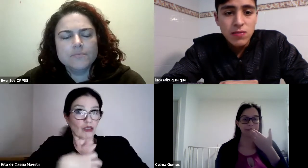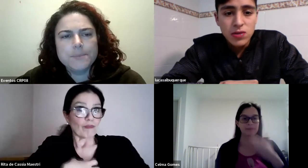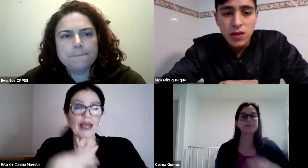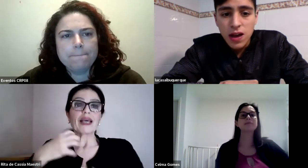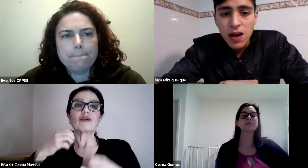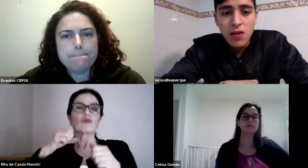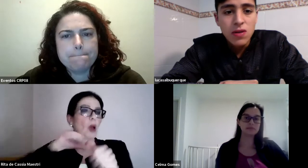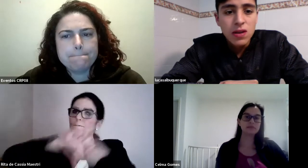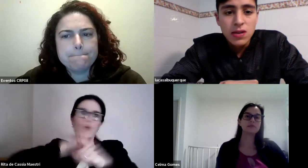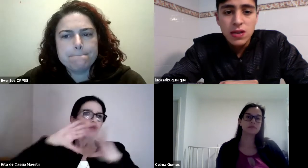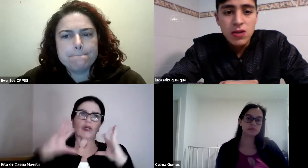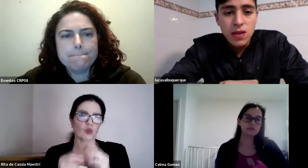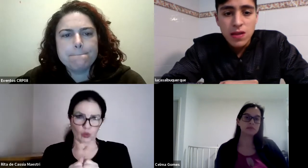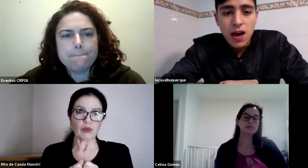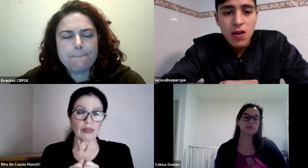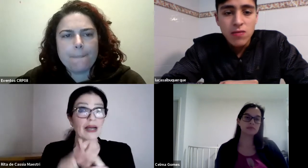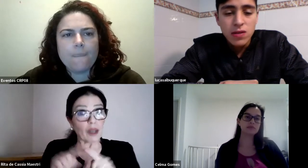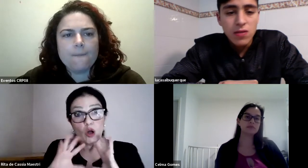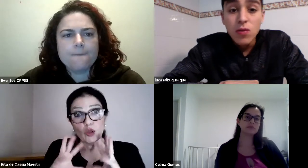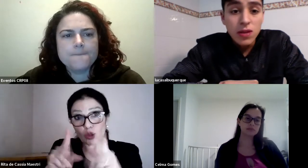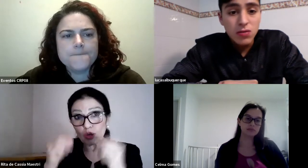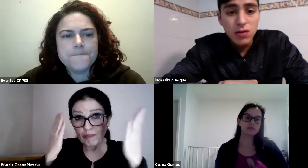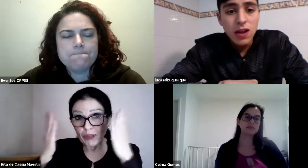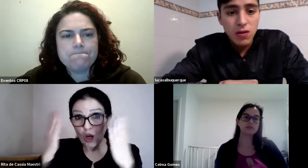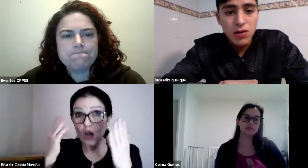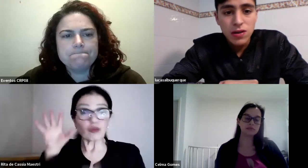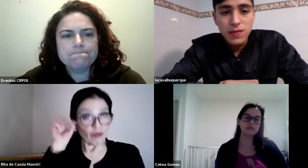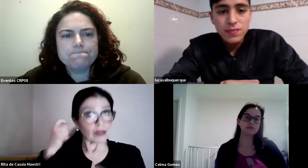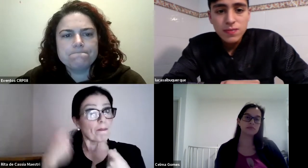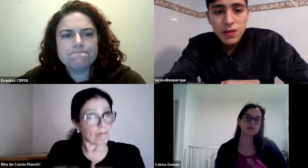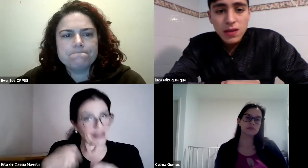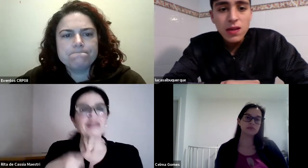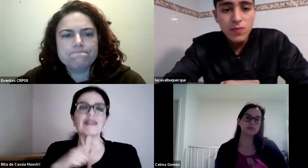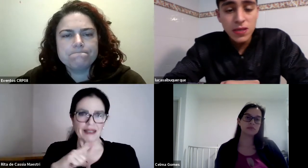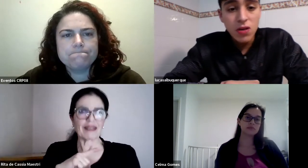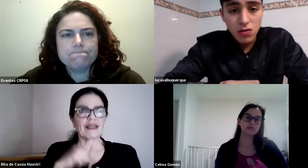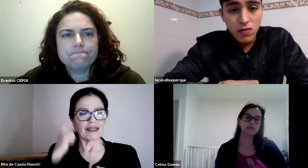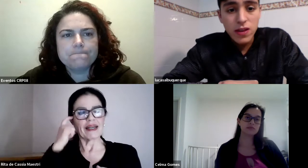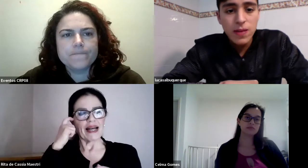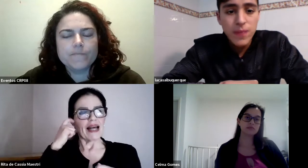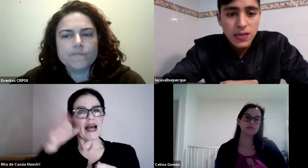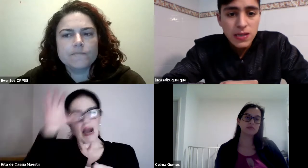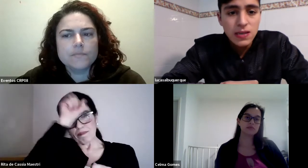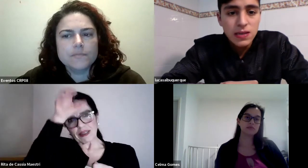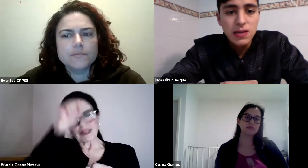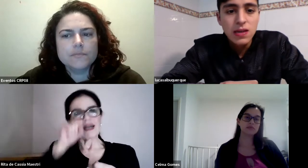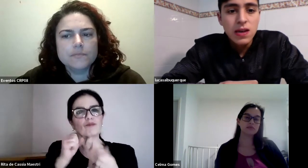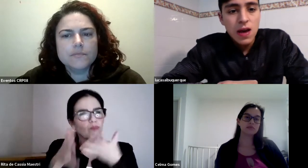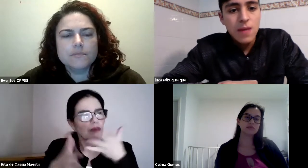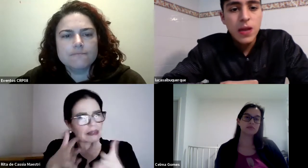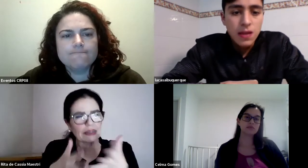relação emocional, sentimental, então muda toda a lógica. Então, o psicólogo, ouvinte, ele precisa